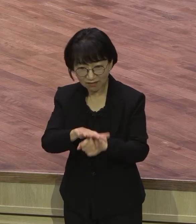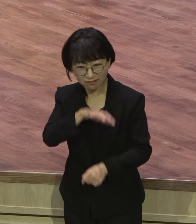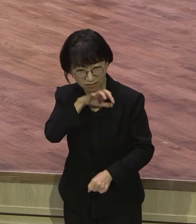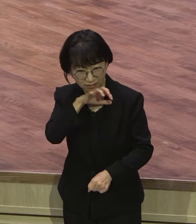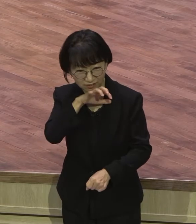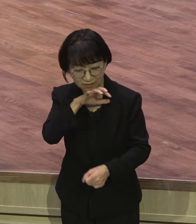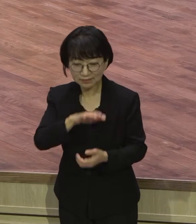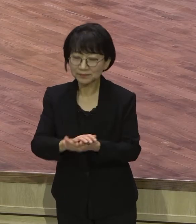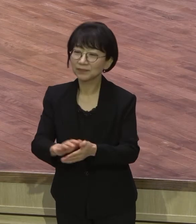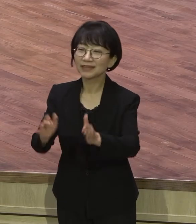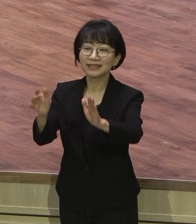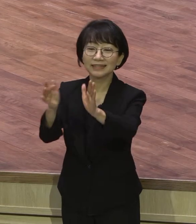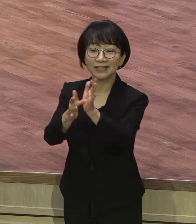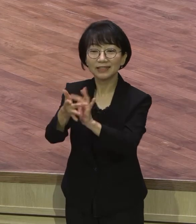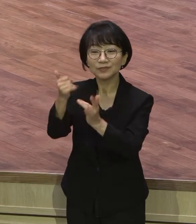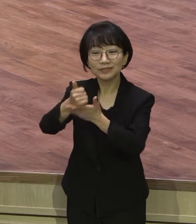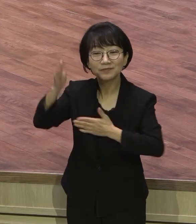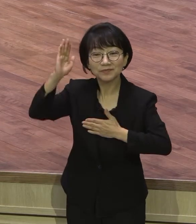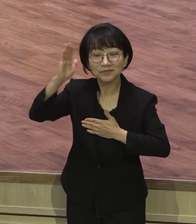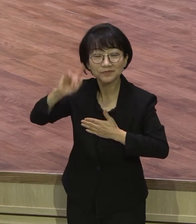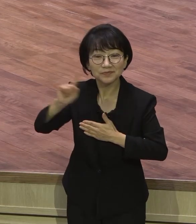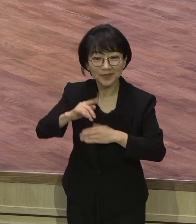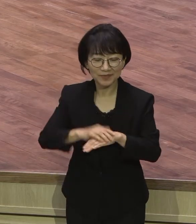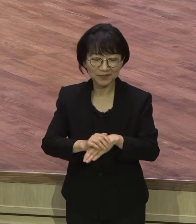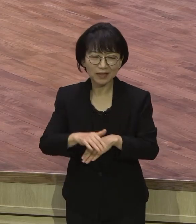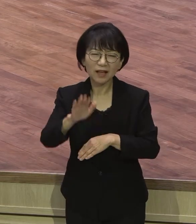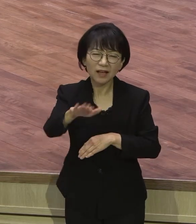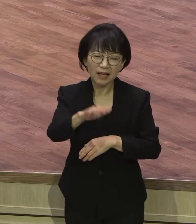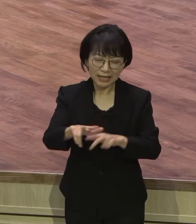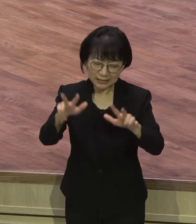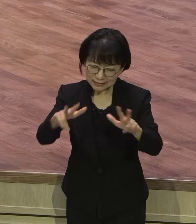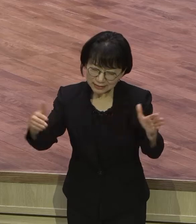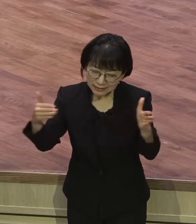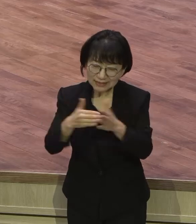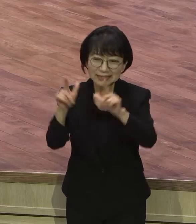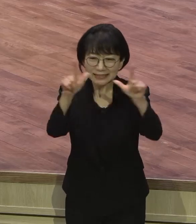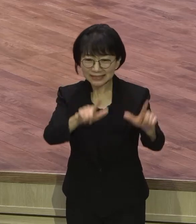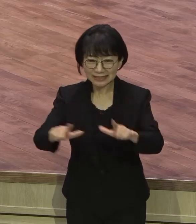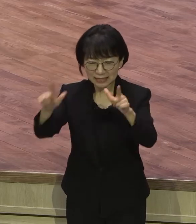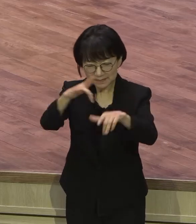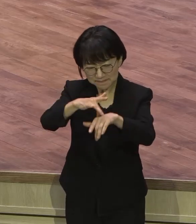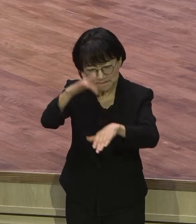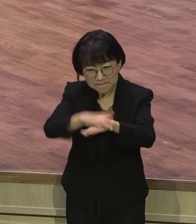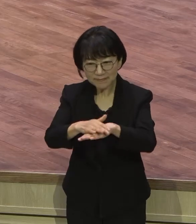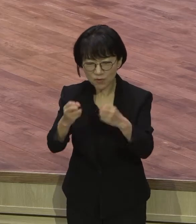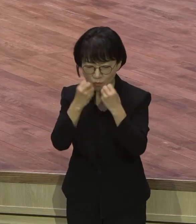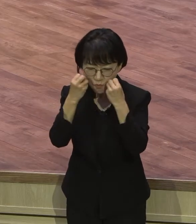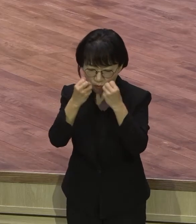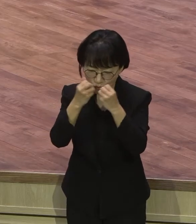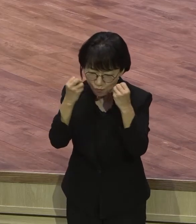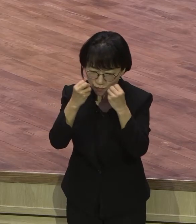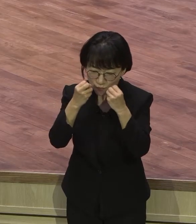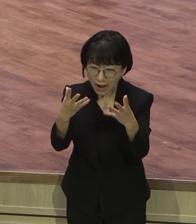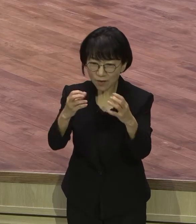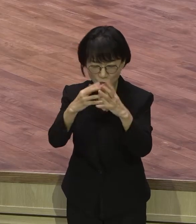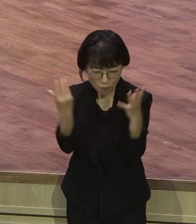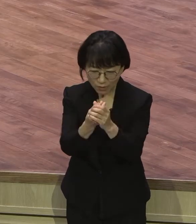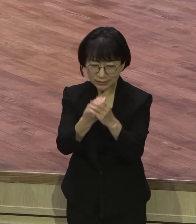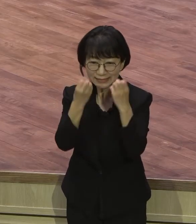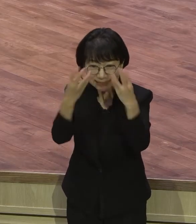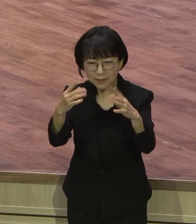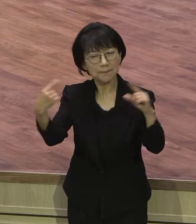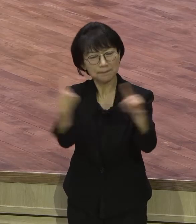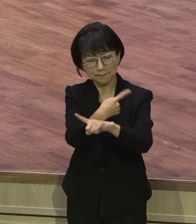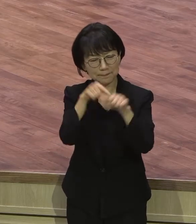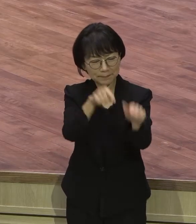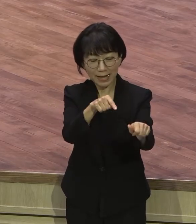지금까지 살아온 삶의 스타일을 완전 바꾸라는 거예요. 바꾸라. 오늘 본문